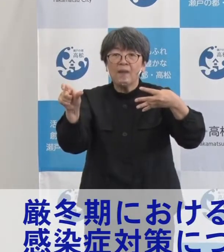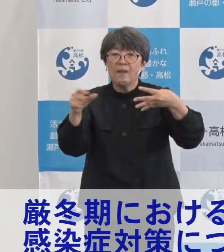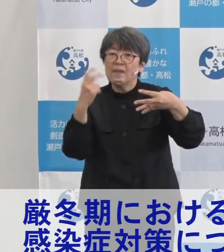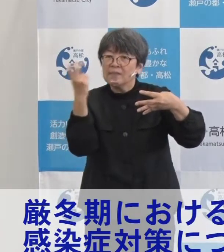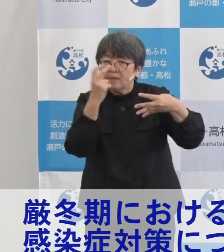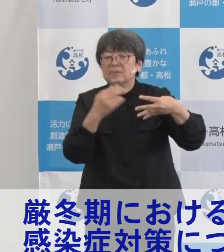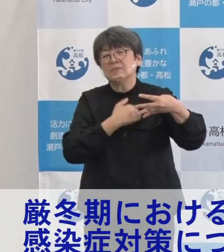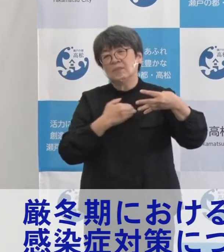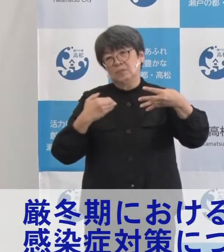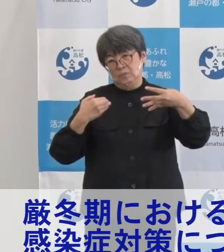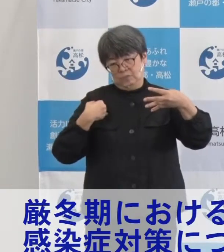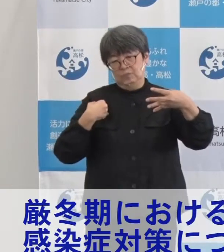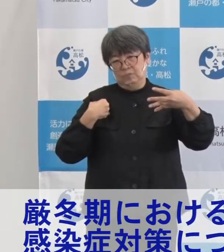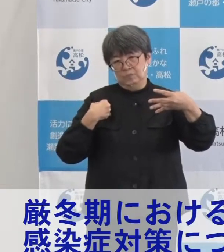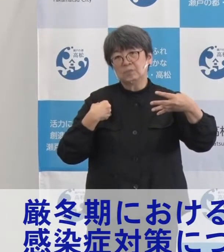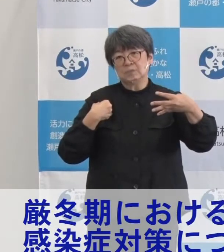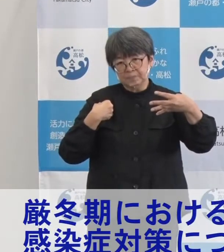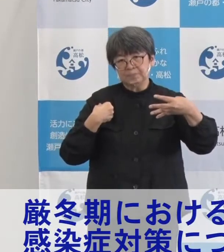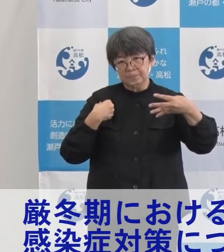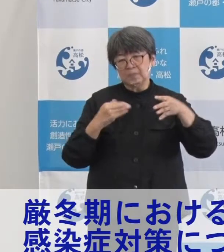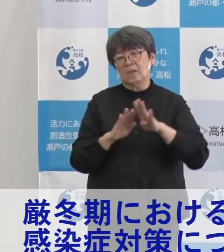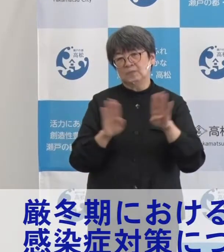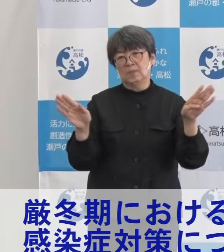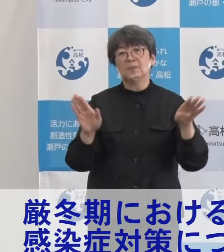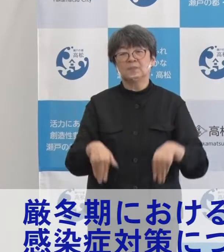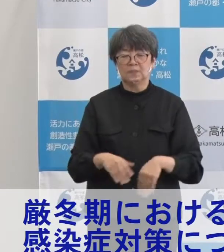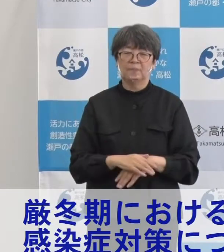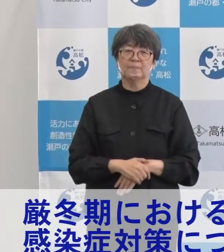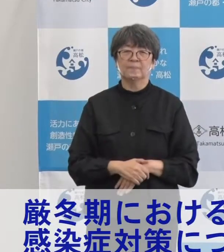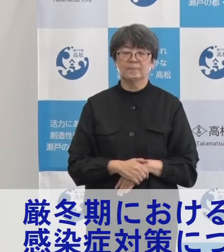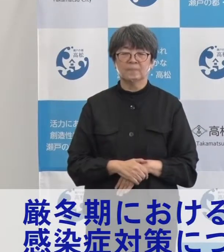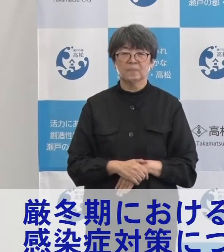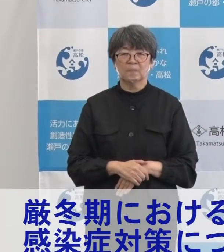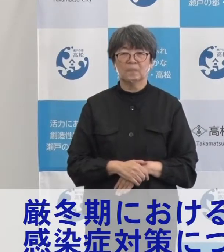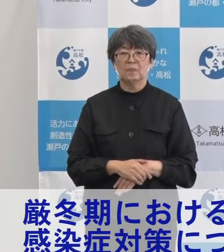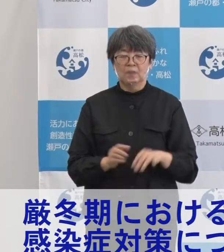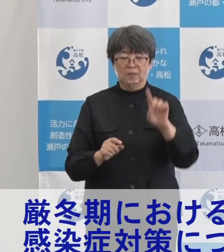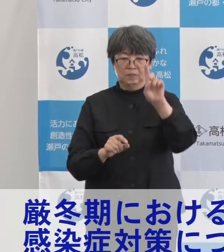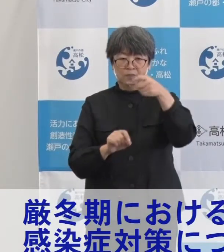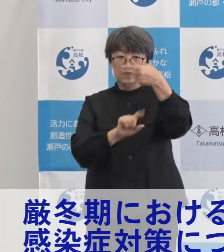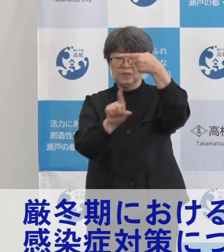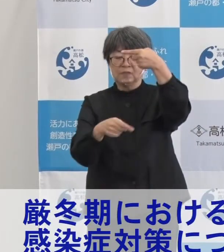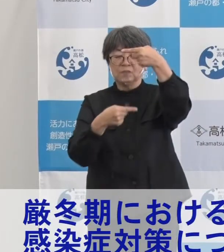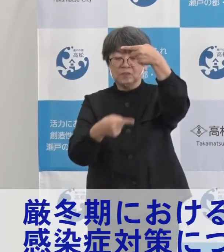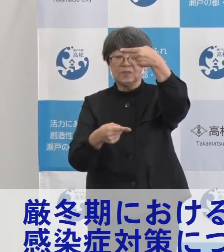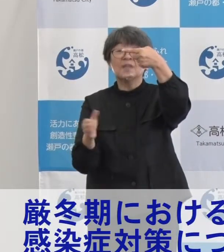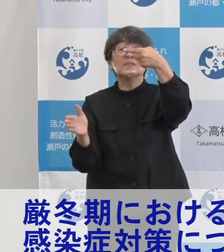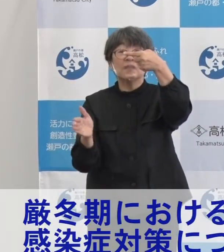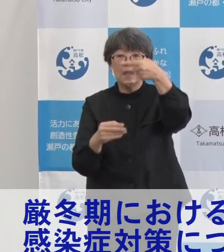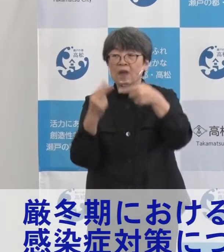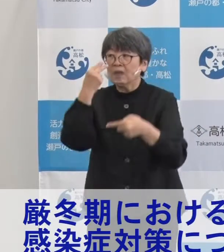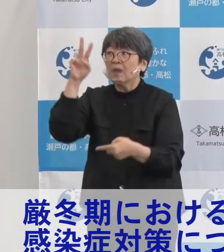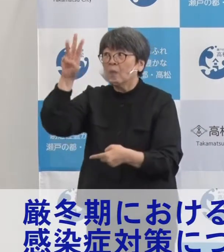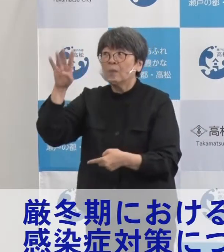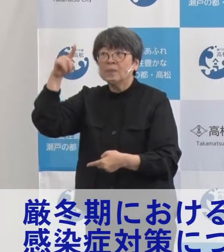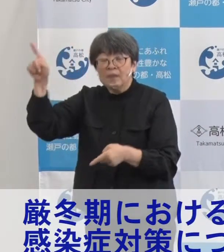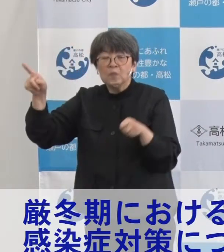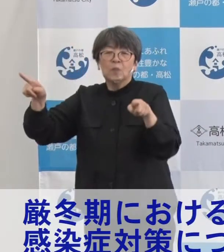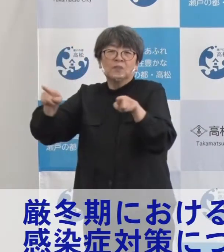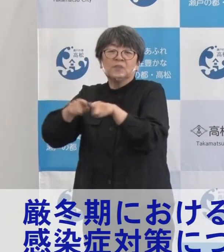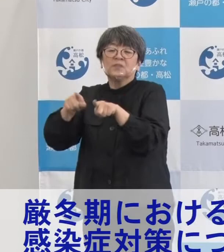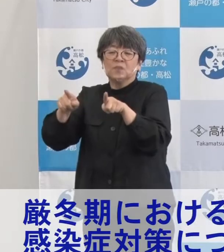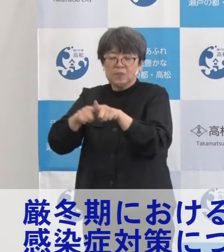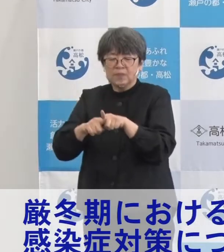て強化をいたしたところでございますまた今月1日からは香川県とも勉強いたしまして